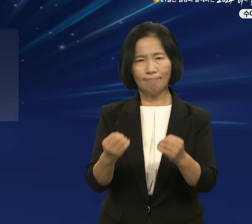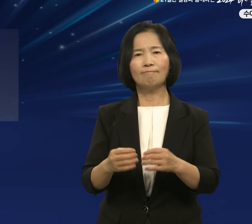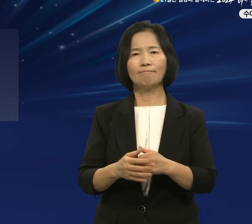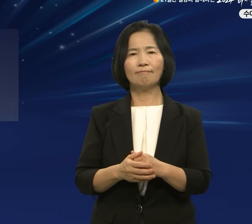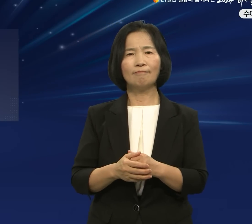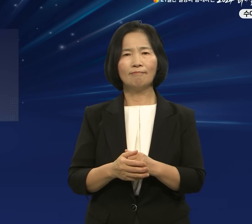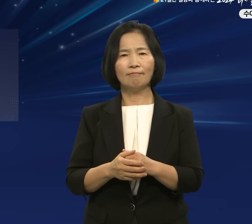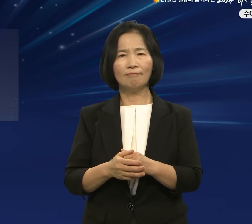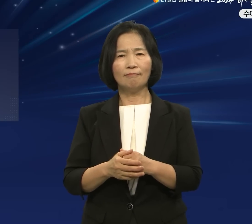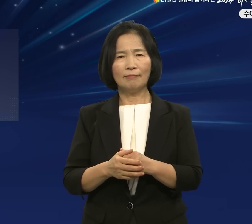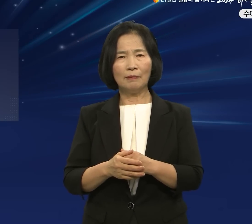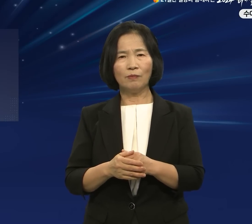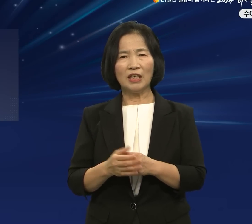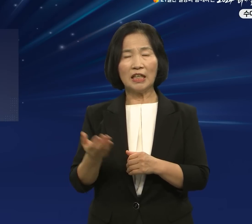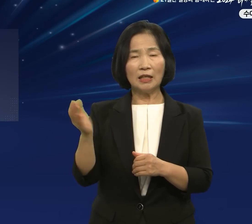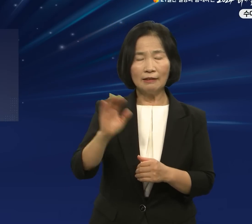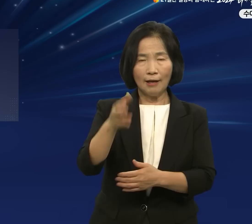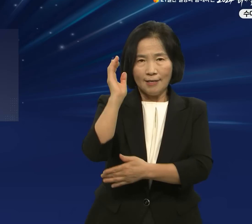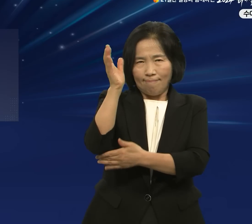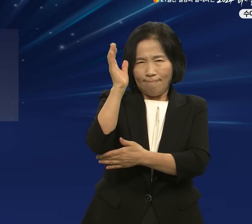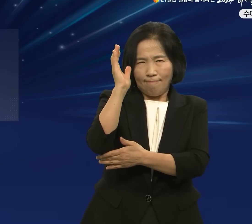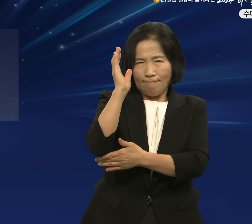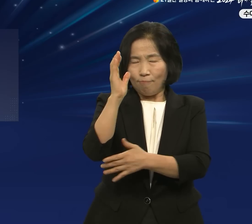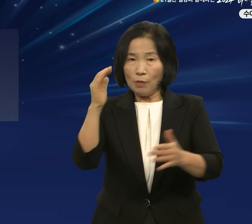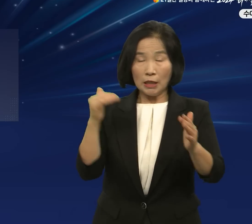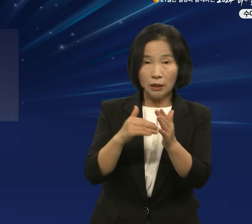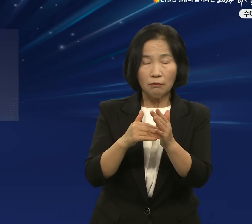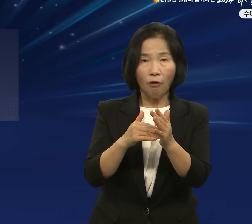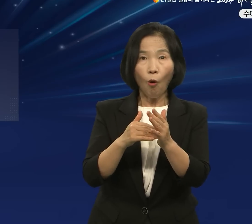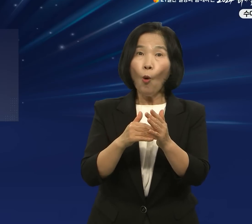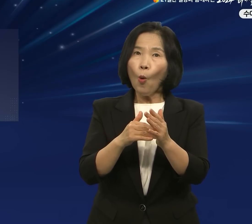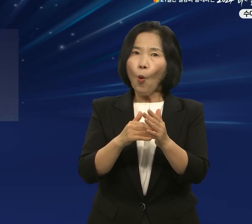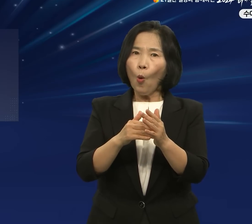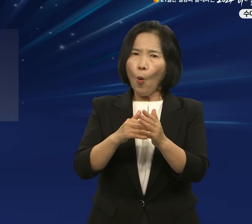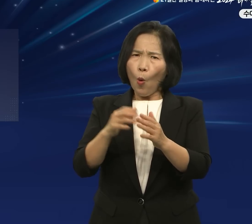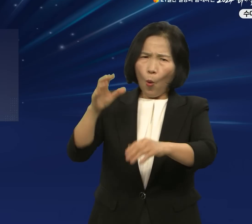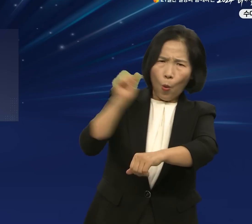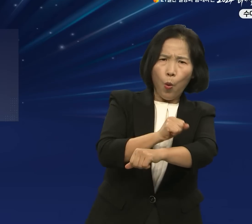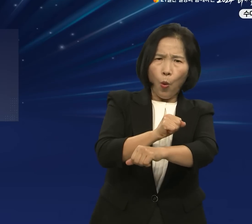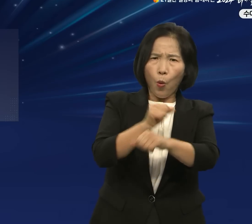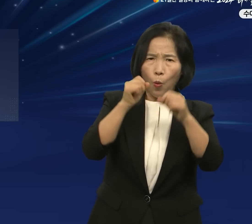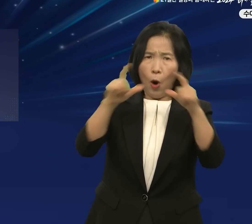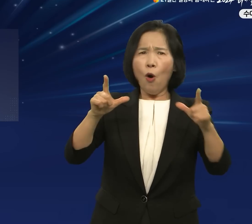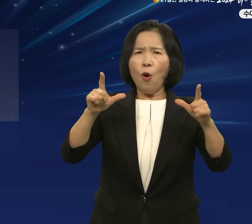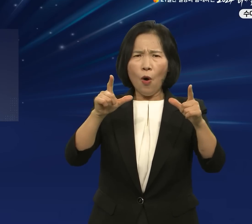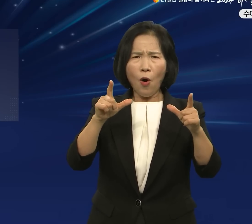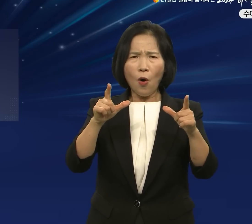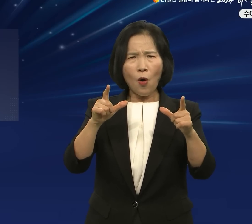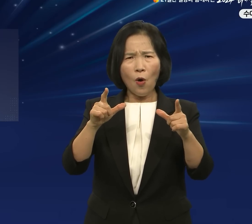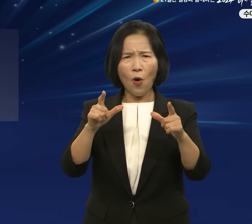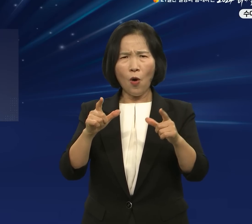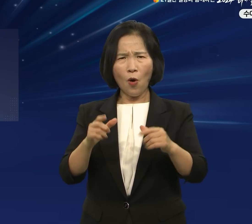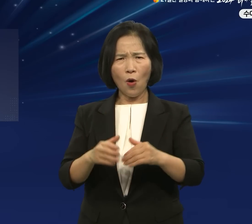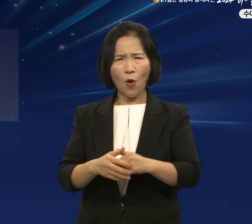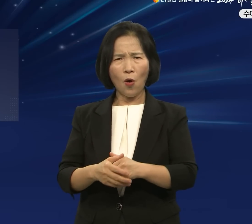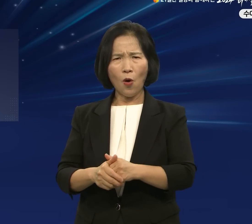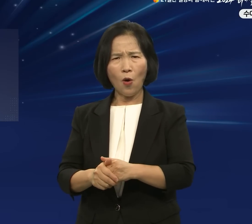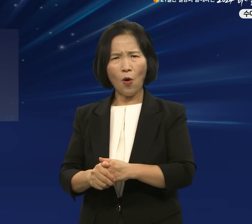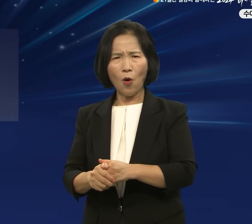그런데 설교 끝나는 것은 정확하게 아시고